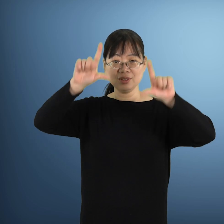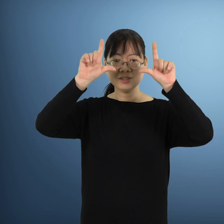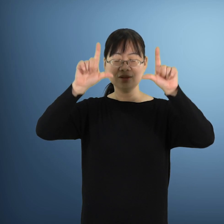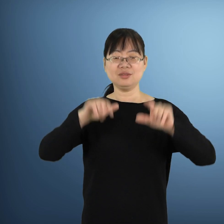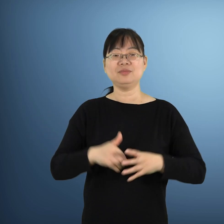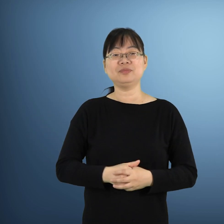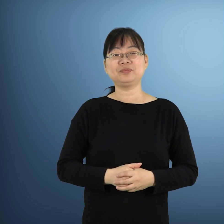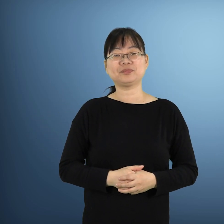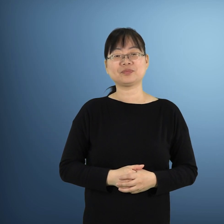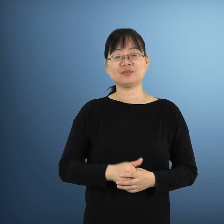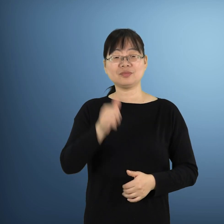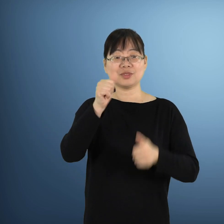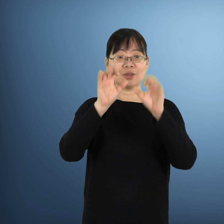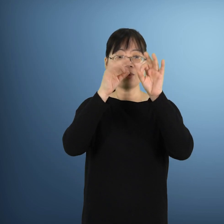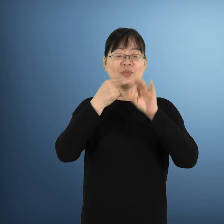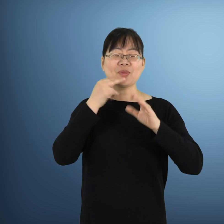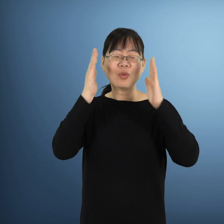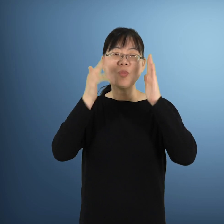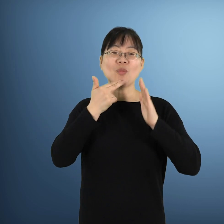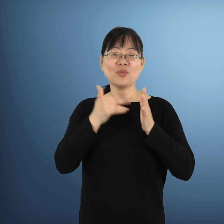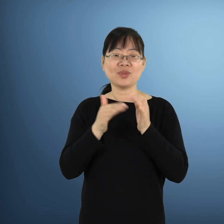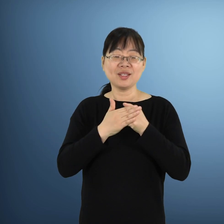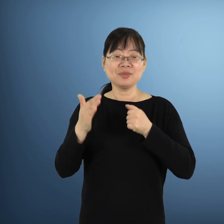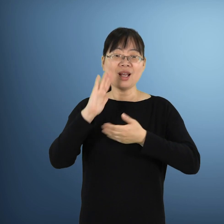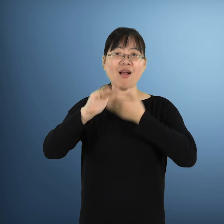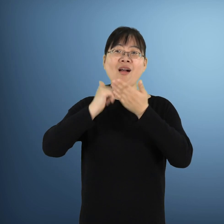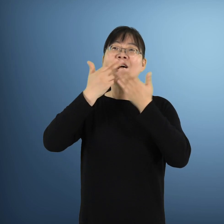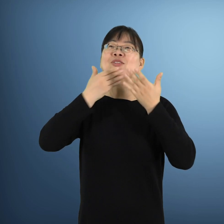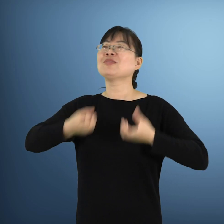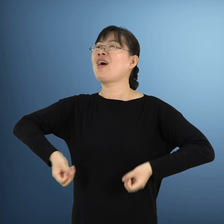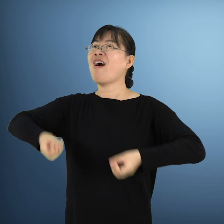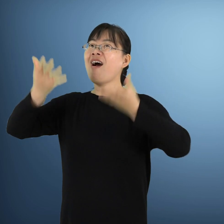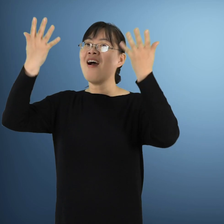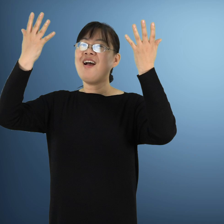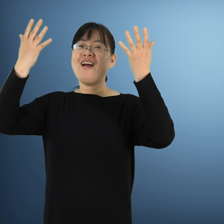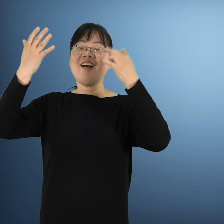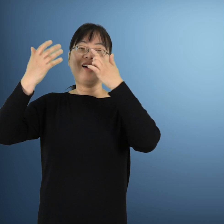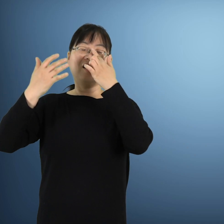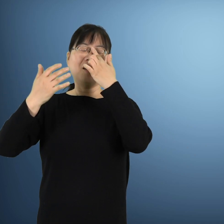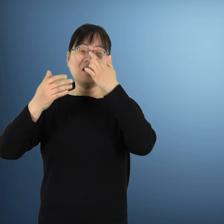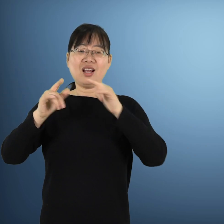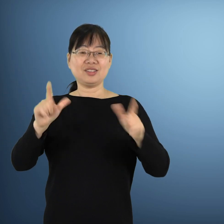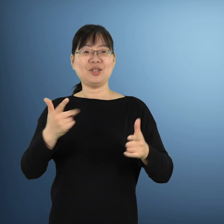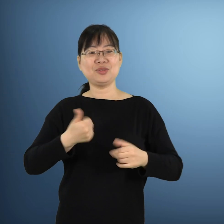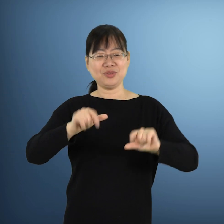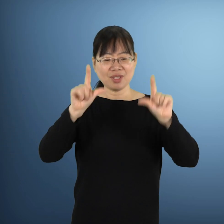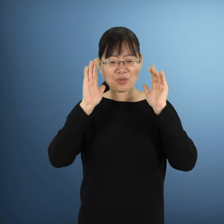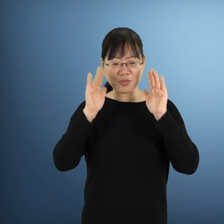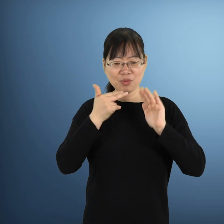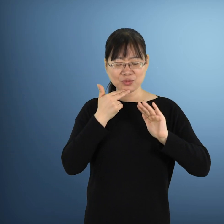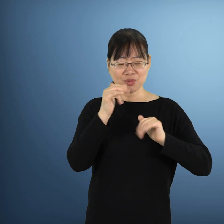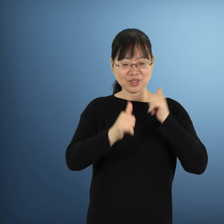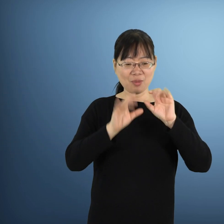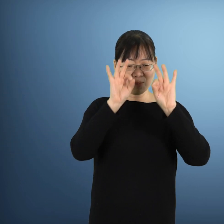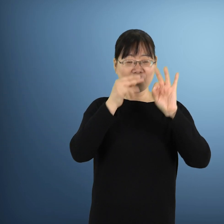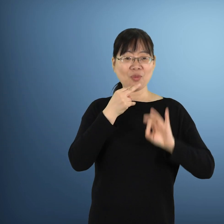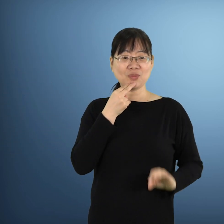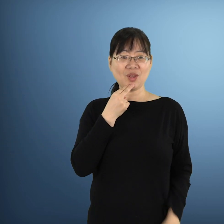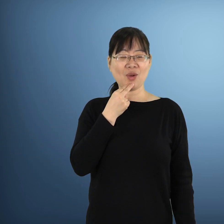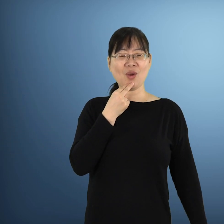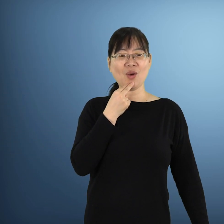주일날 시험 안 보고 공부 안 했더니 하나님이 축복하셨다. 아니에요. 주일날 공부 안 하고 시험 안